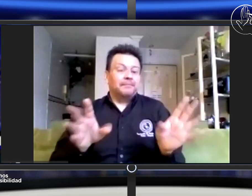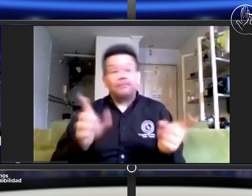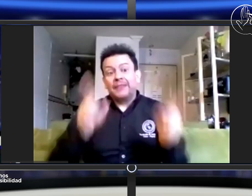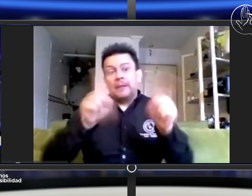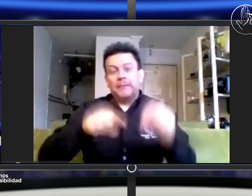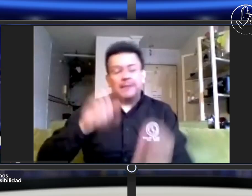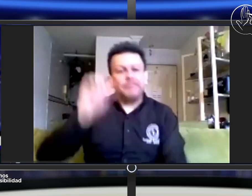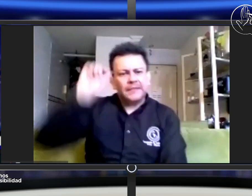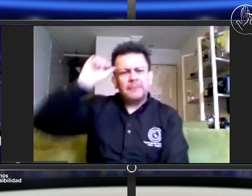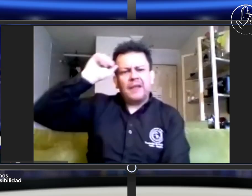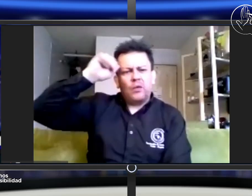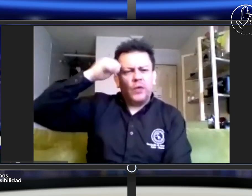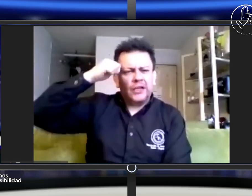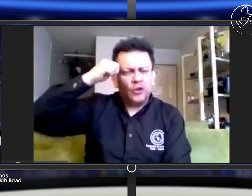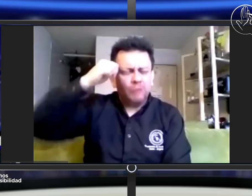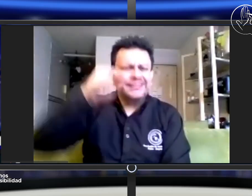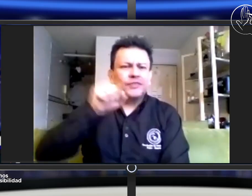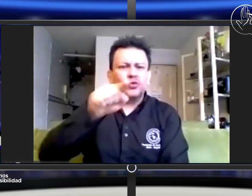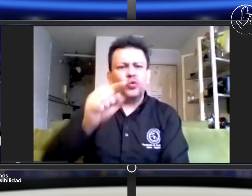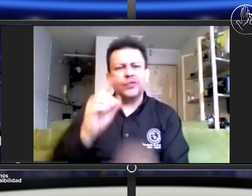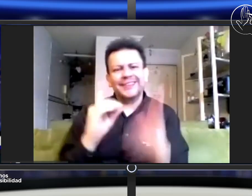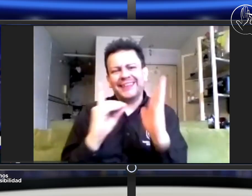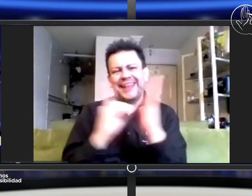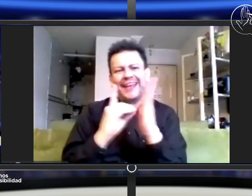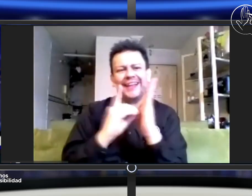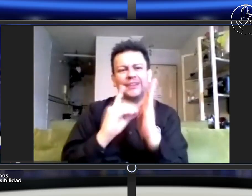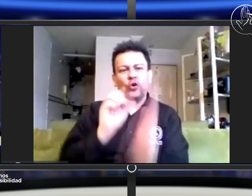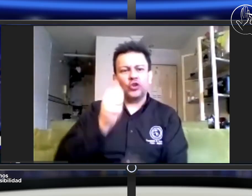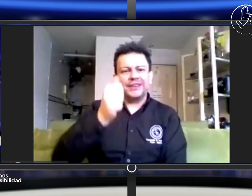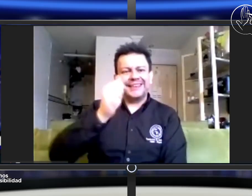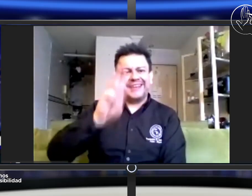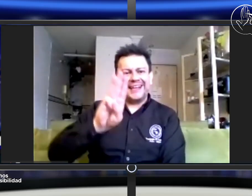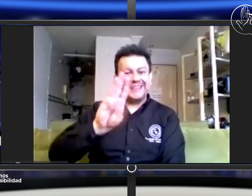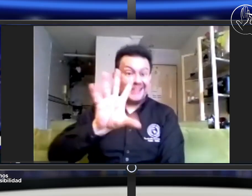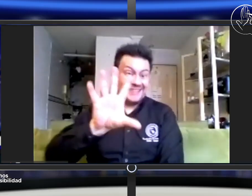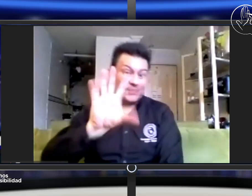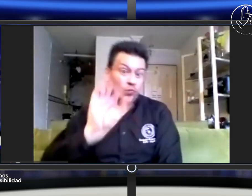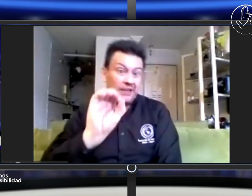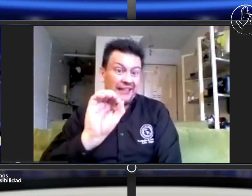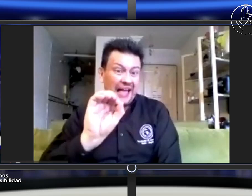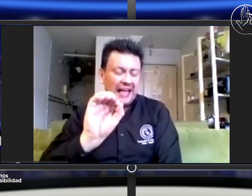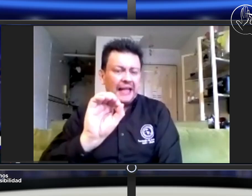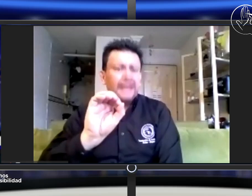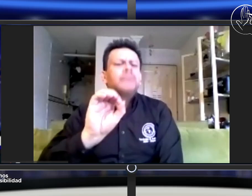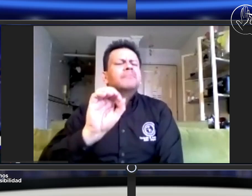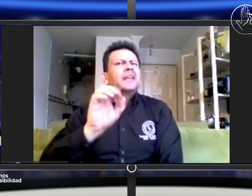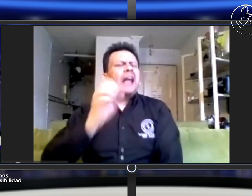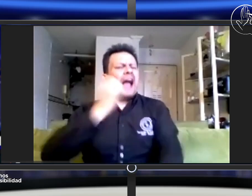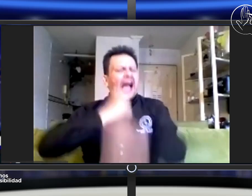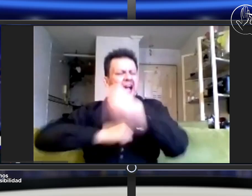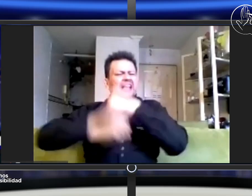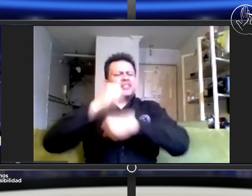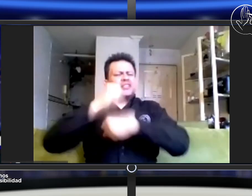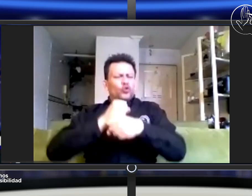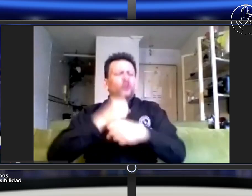Entonces es una oportunidad de participación que se pierde. Pensando en el decreto